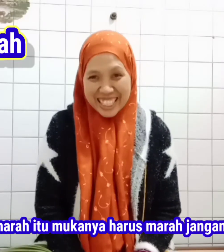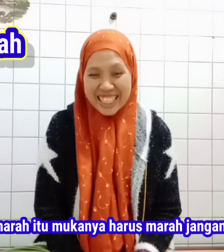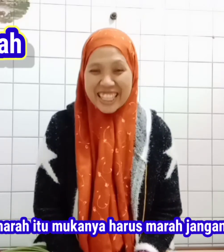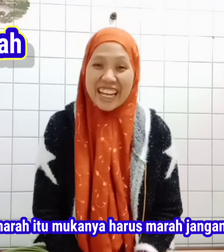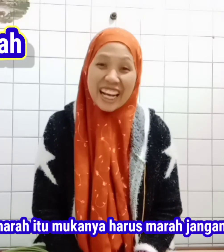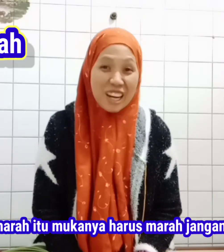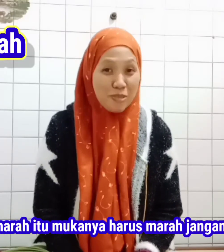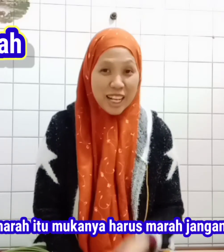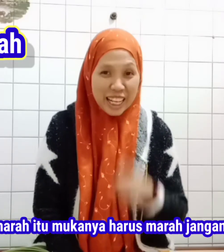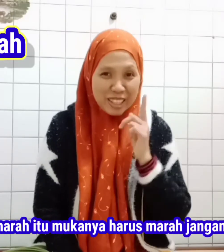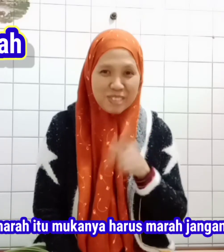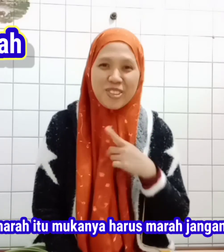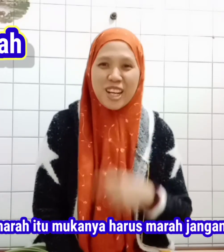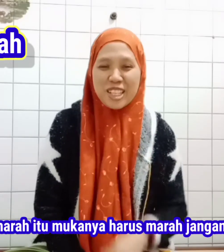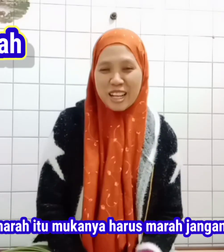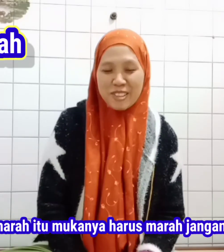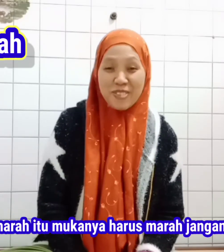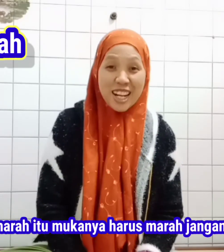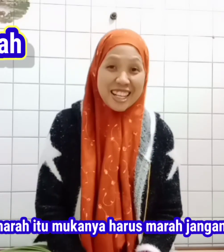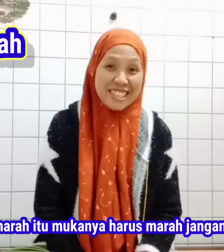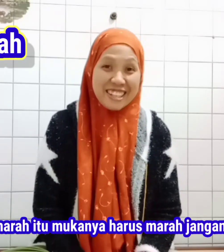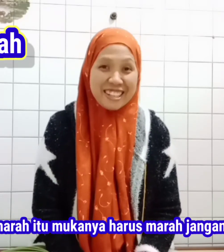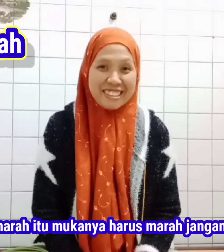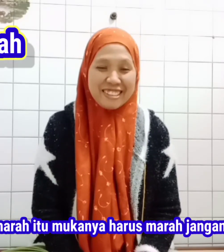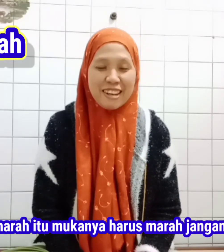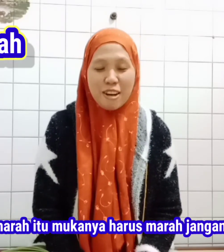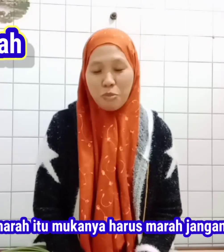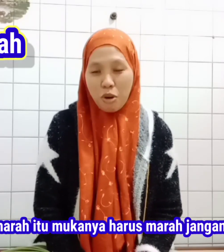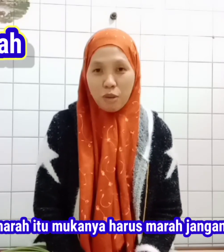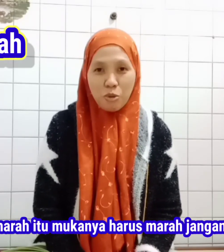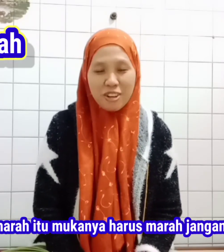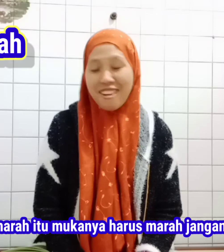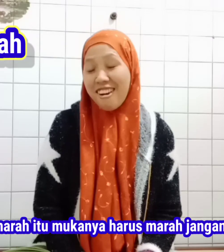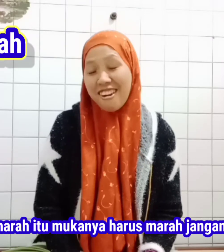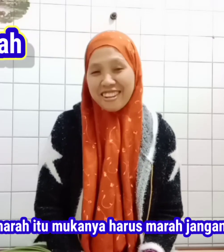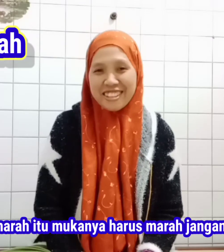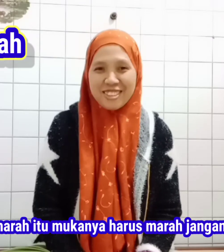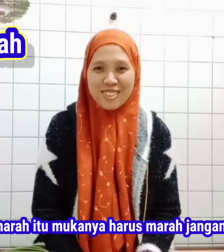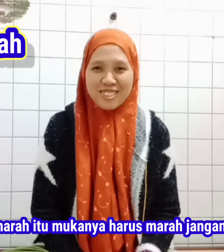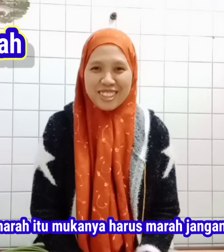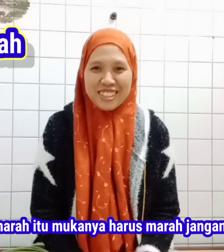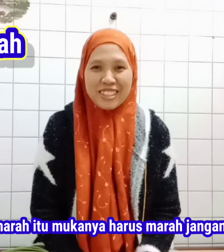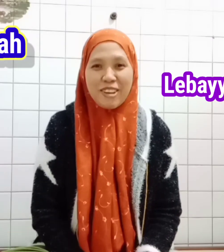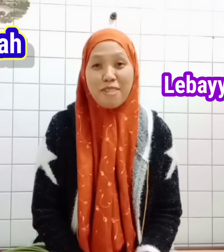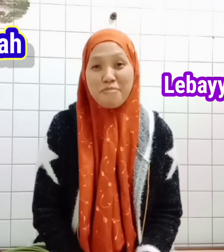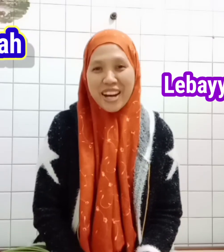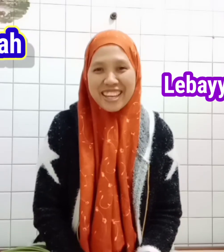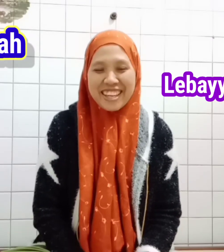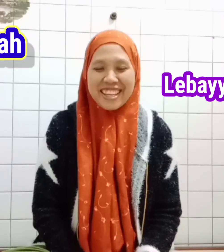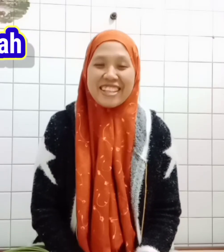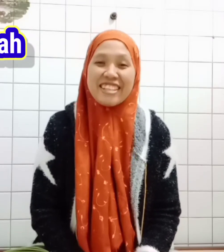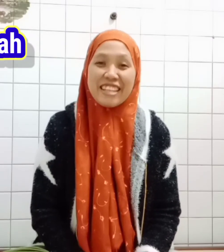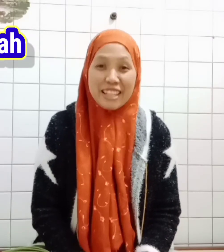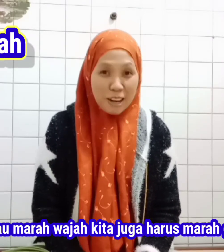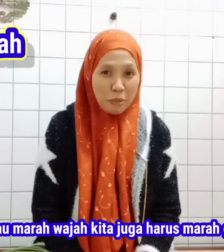marah-marahan. Ya, kalau marah itu mukanya harus marah, jangan marah mukanya gitu, lebay. Jadi kalau